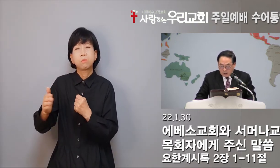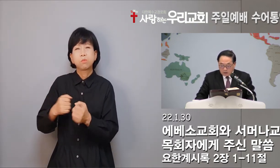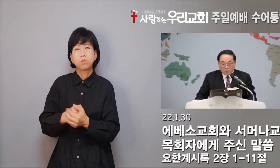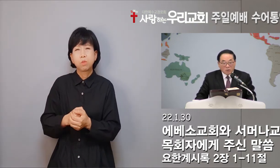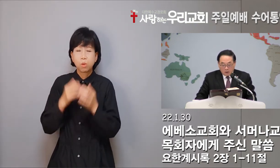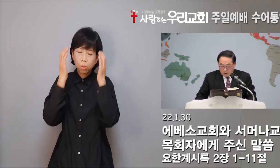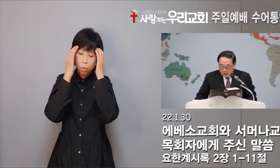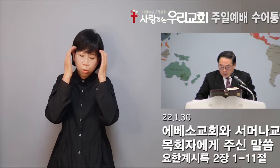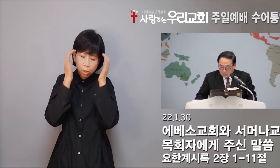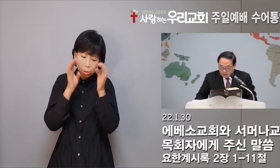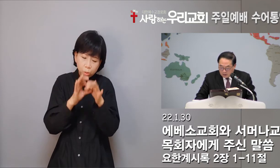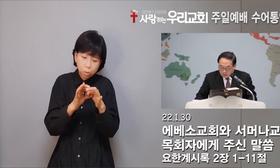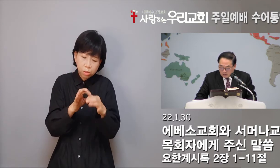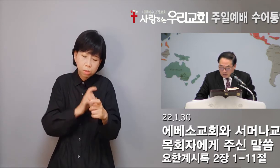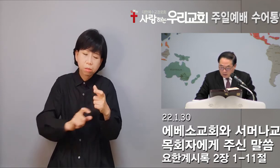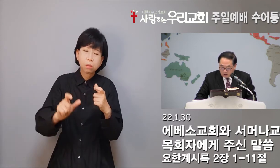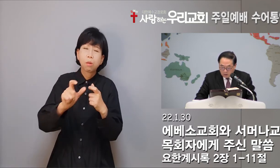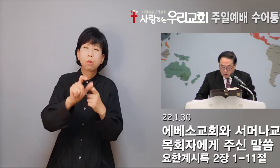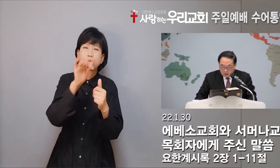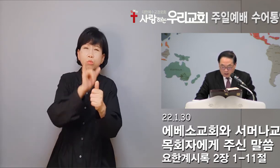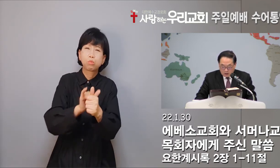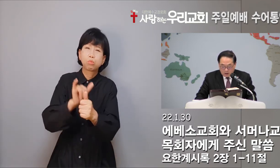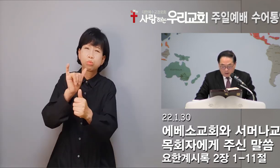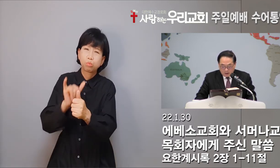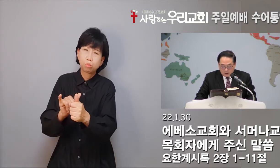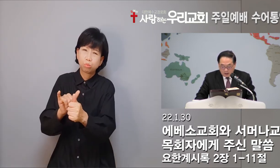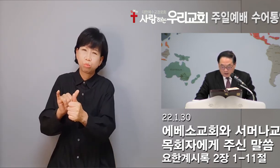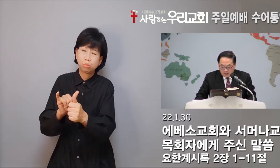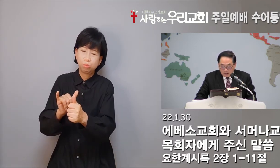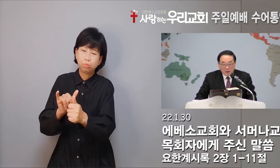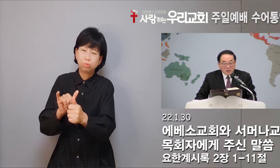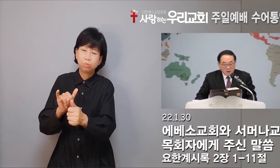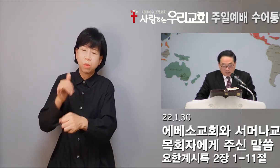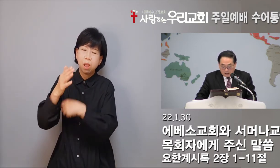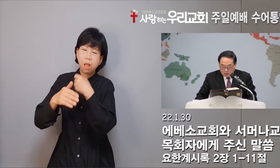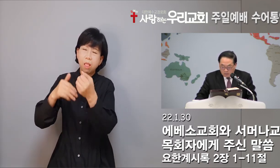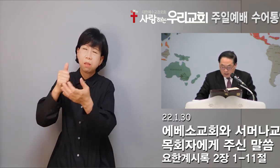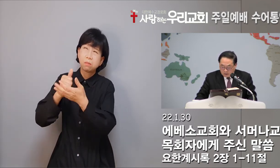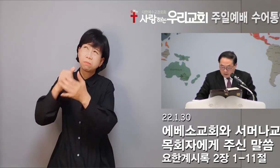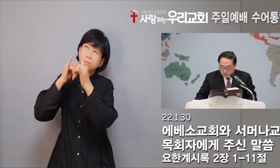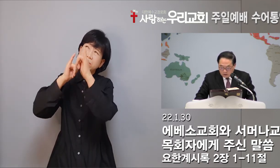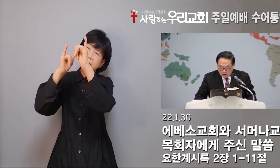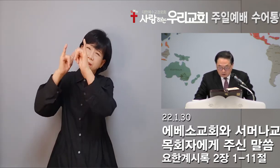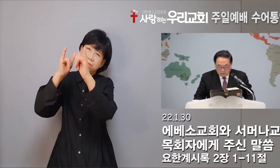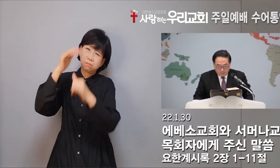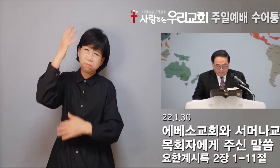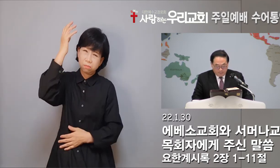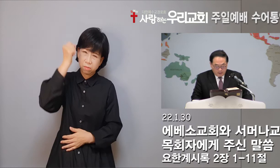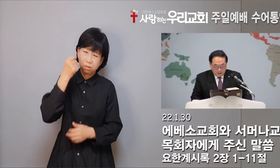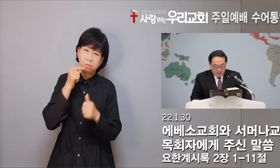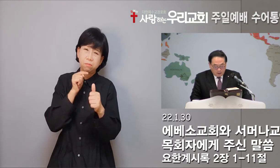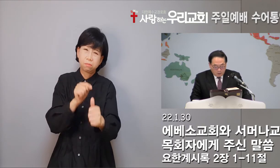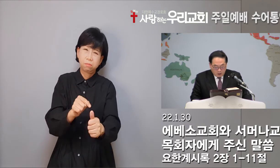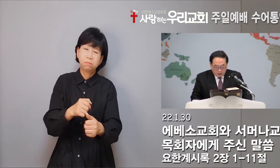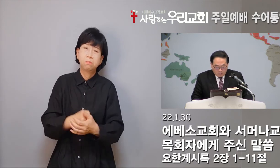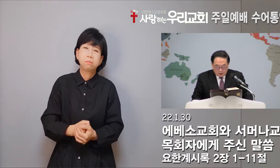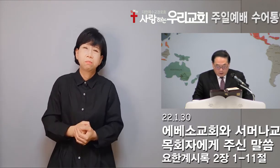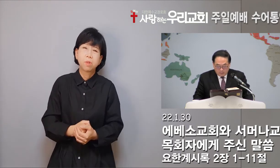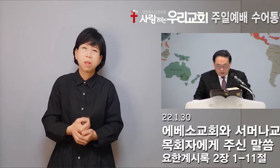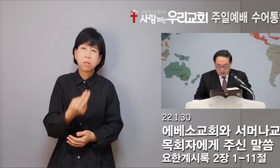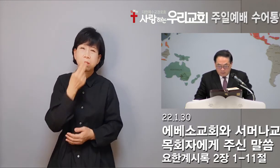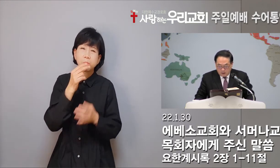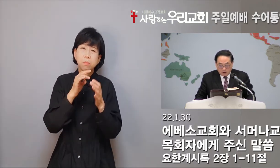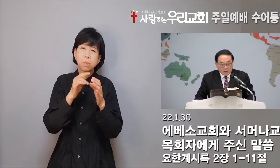충성으로 나가도록 하나님께서 신뢰하고 당신이 받을 상급이 기억하라고 말씀하고 있는 것입니다. 고난을